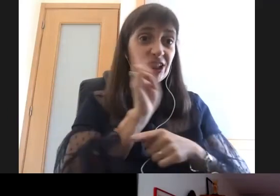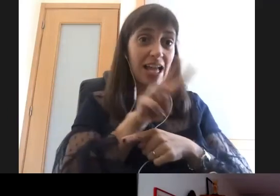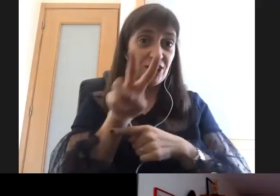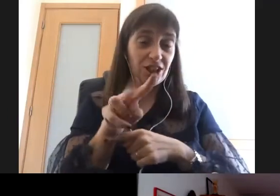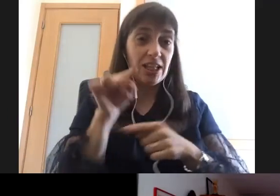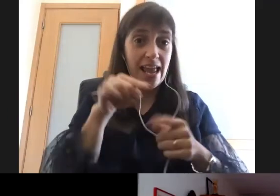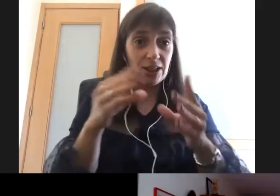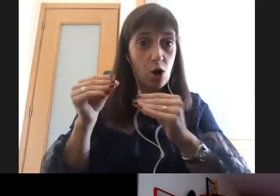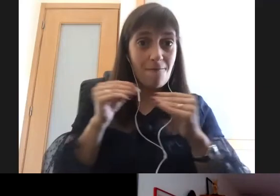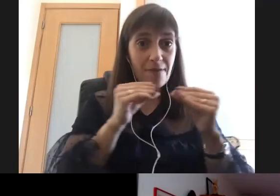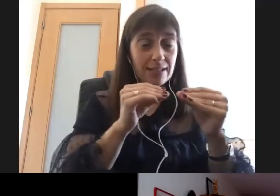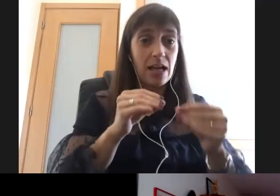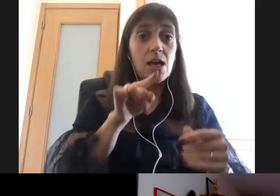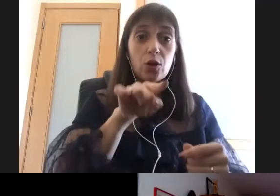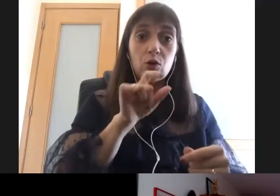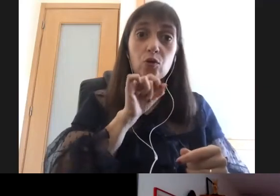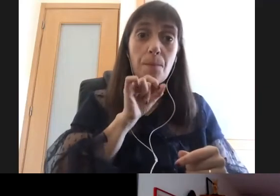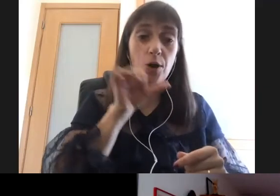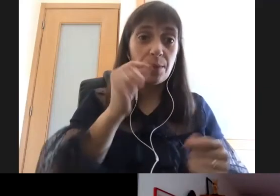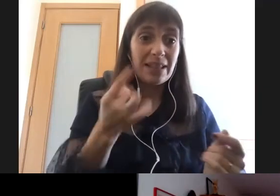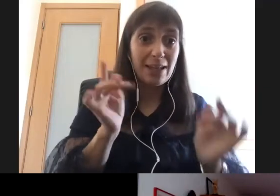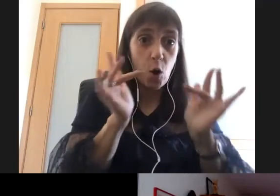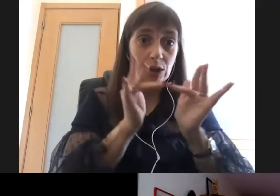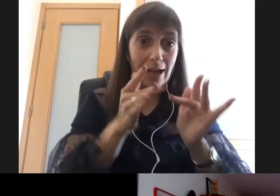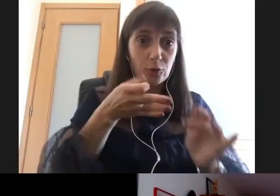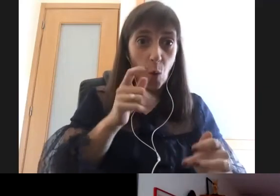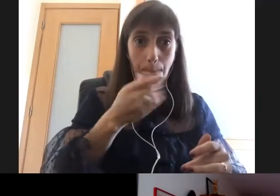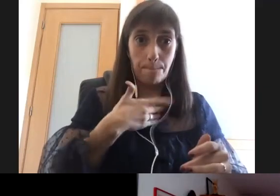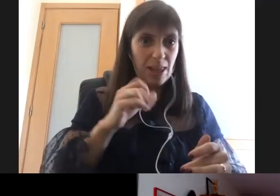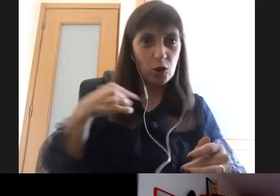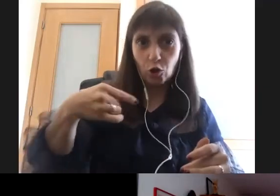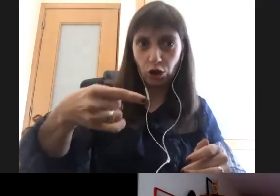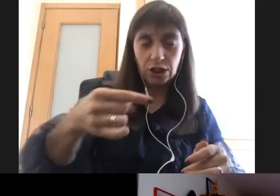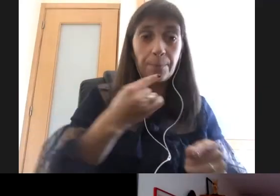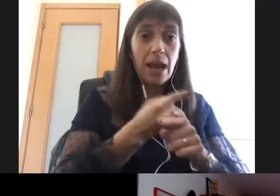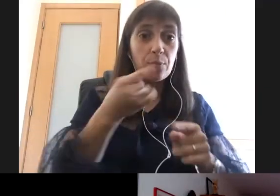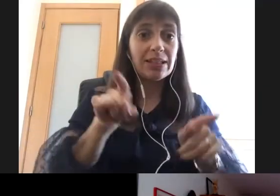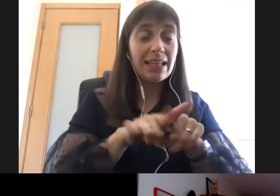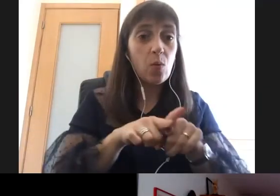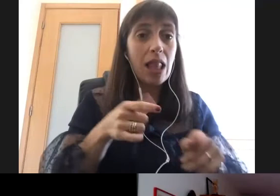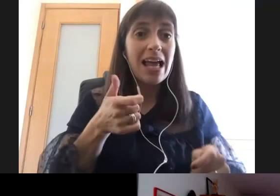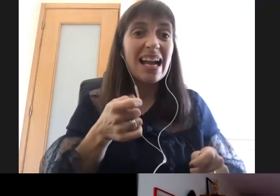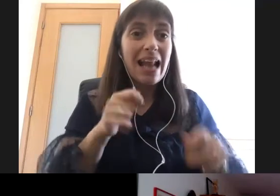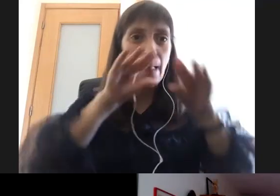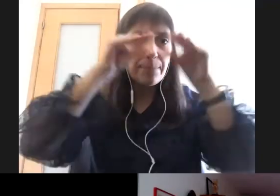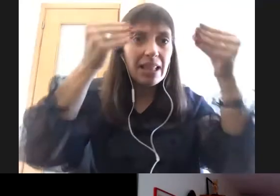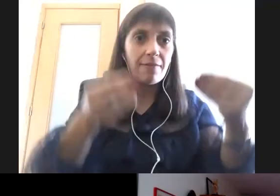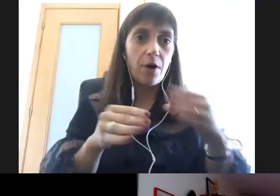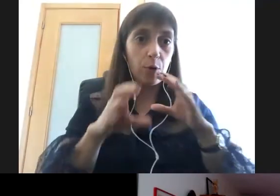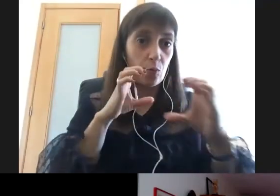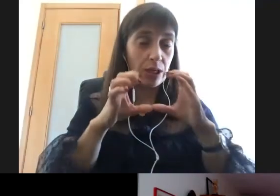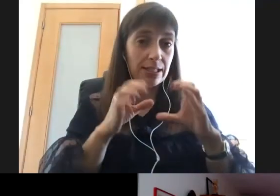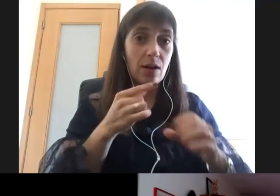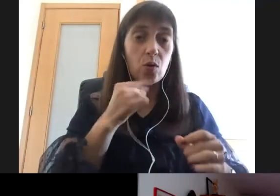conversa que você pode ter contato com o Pedro diariamente e ter um canal, uma plataforma de comunicação, que o canal